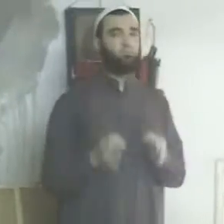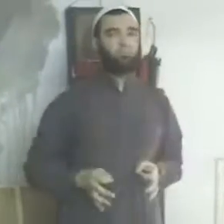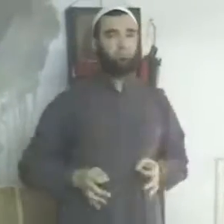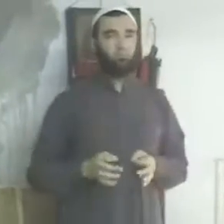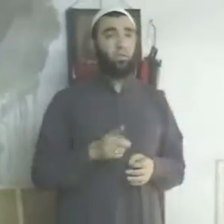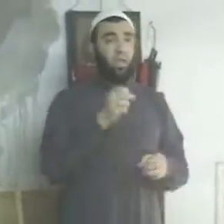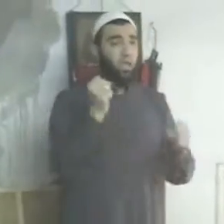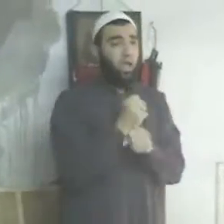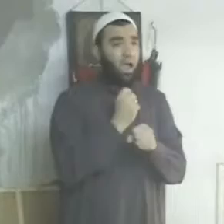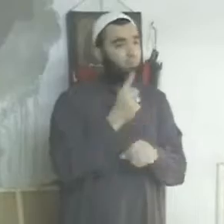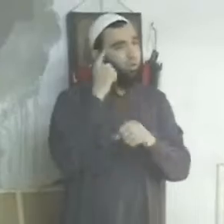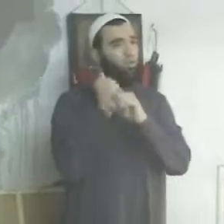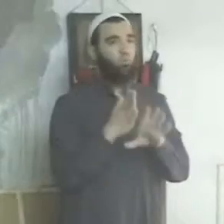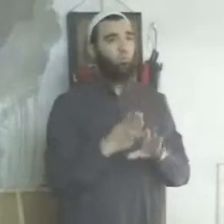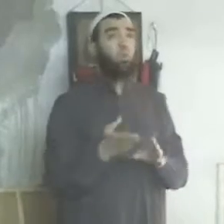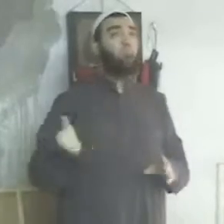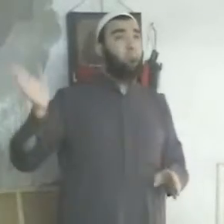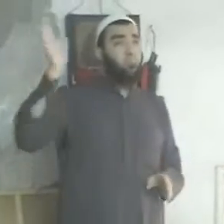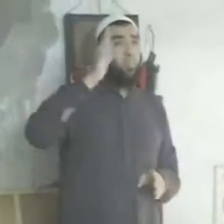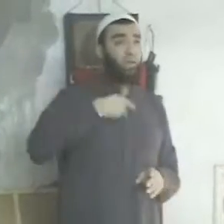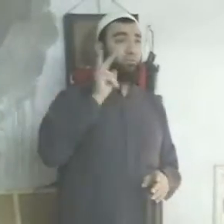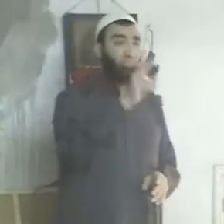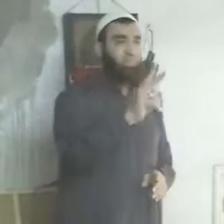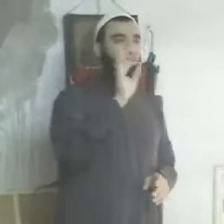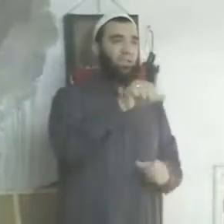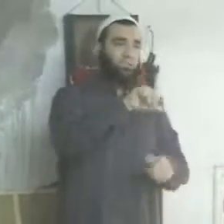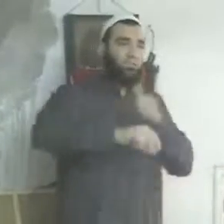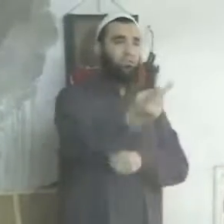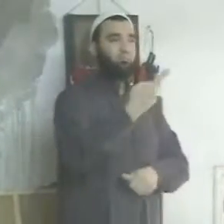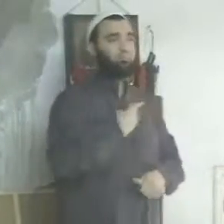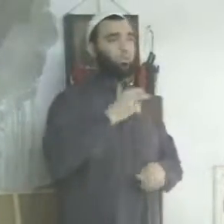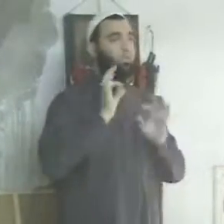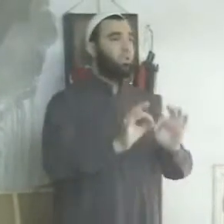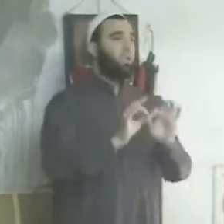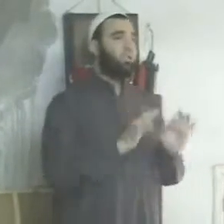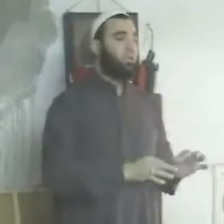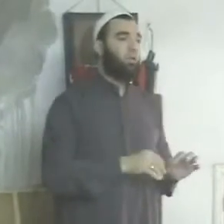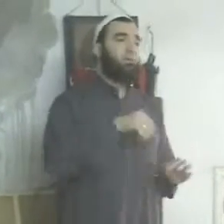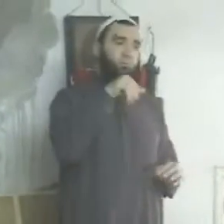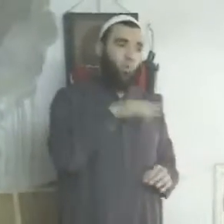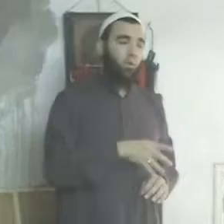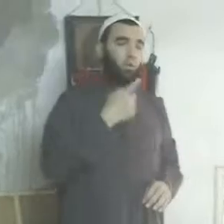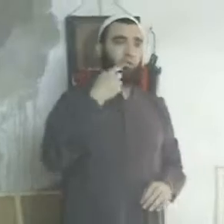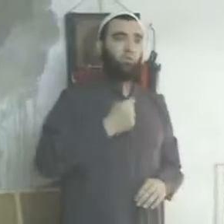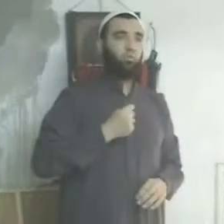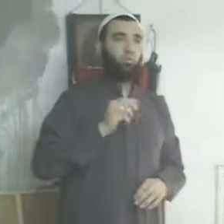يموت. اعمل ما شئت فكما تدين تدان، او كما قال عليه الصلاة وأزكى